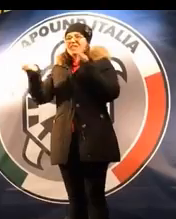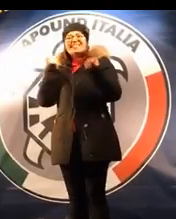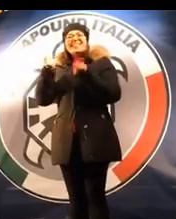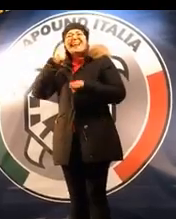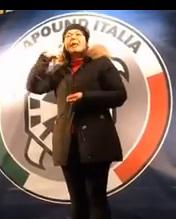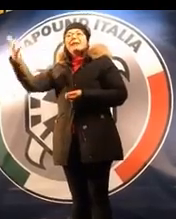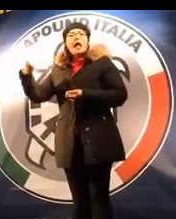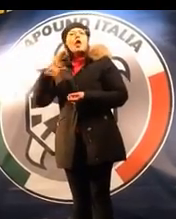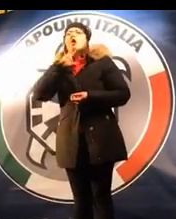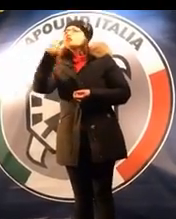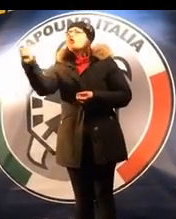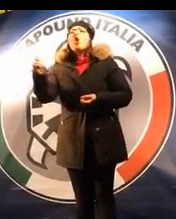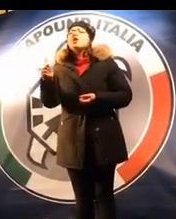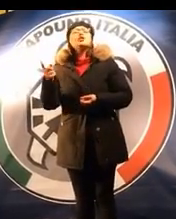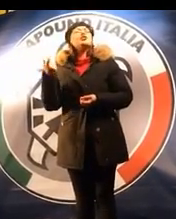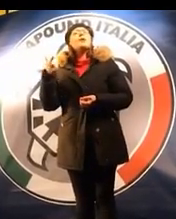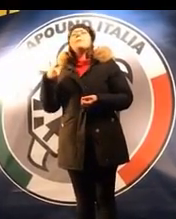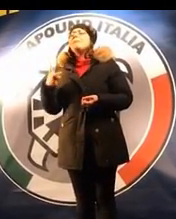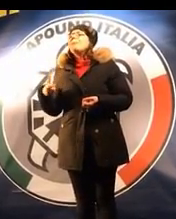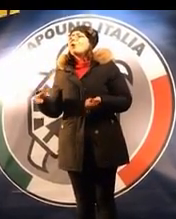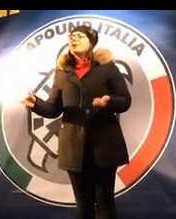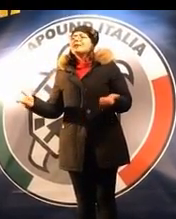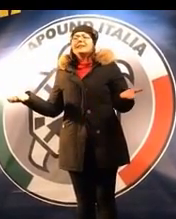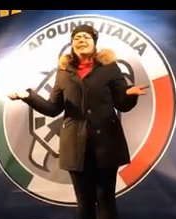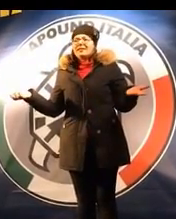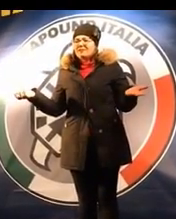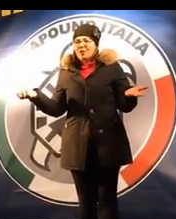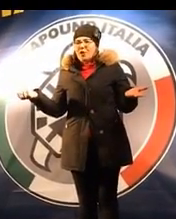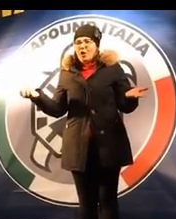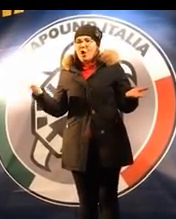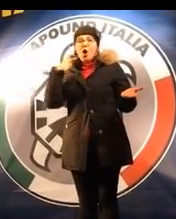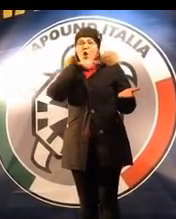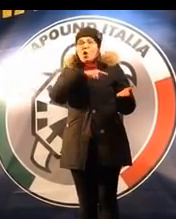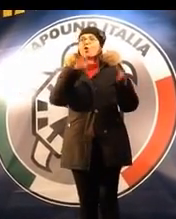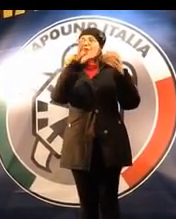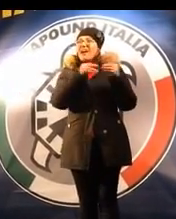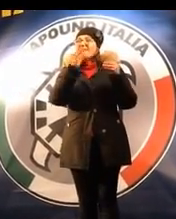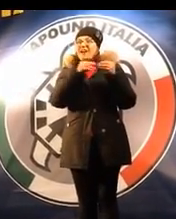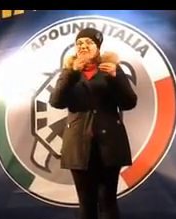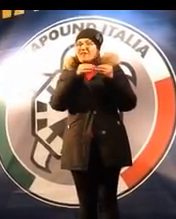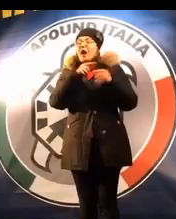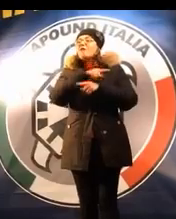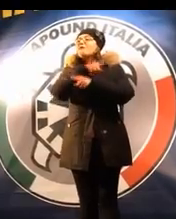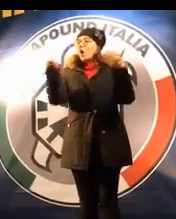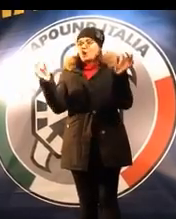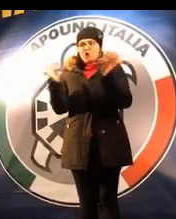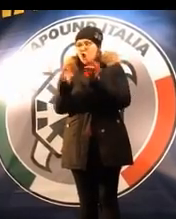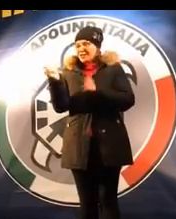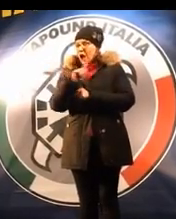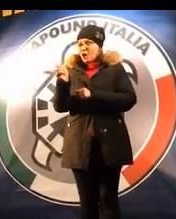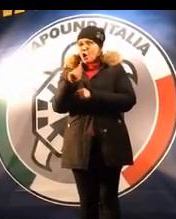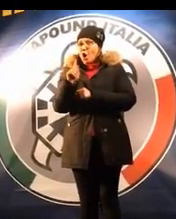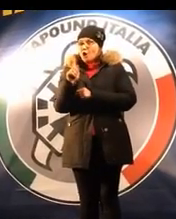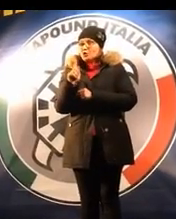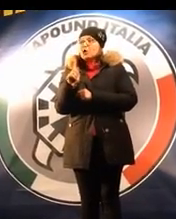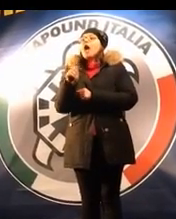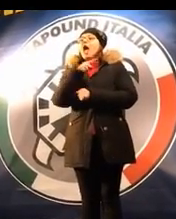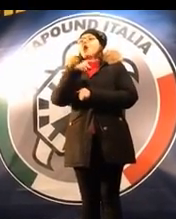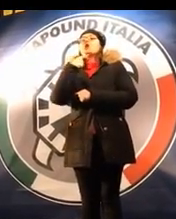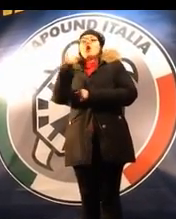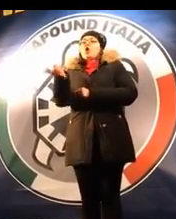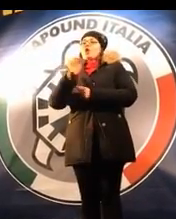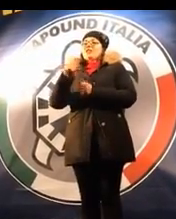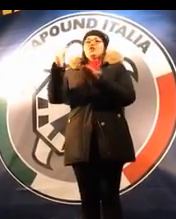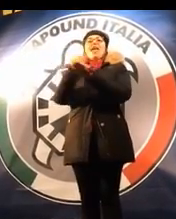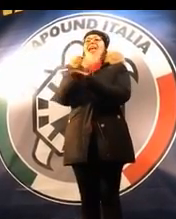lo fanno. E allora, siccome queste cose le fate contro il volere popolare, in Parlamento troverete la più dura ed inflessibile opposizione, perché le cose o